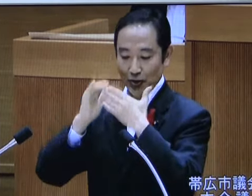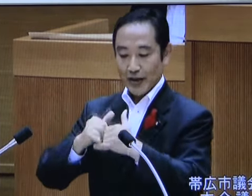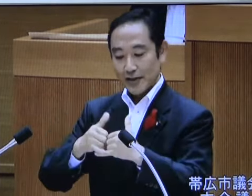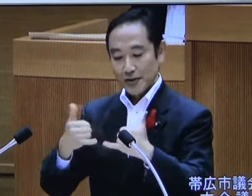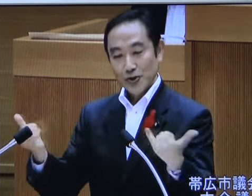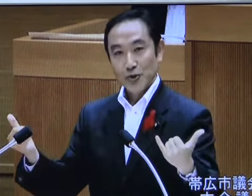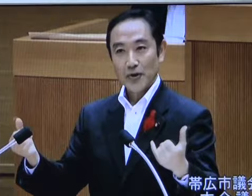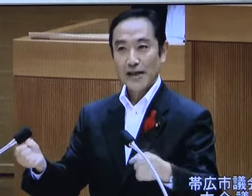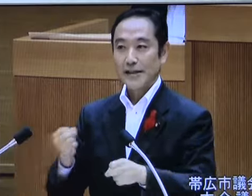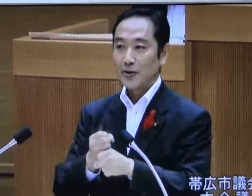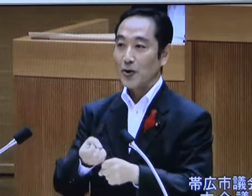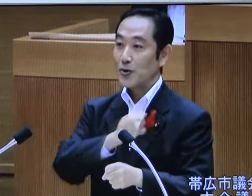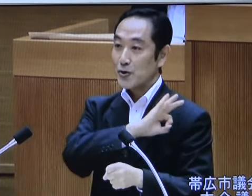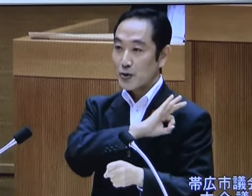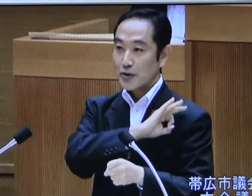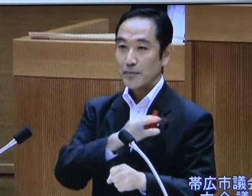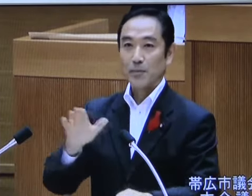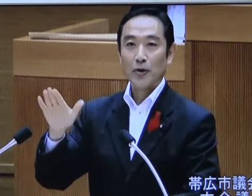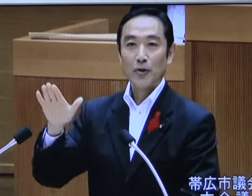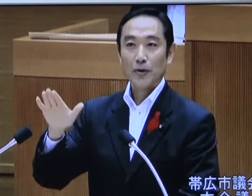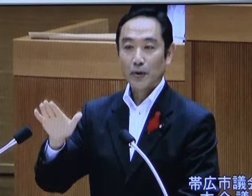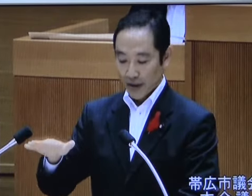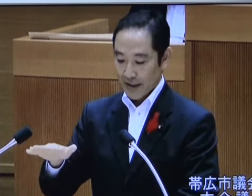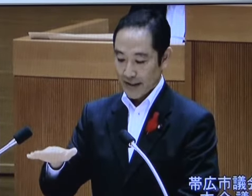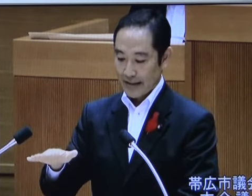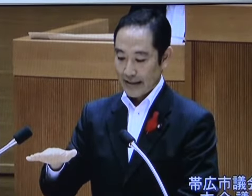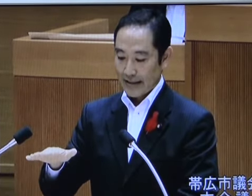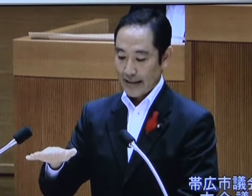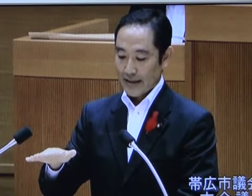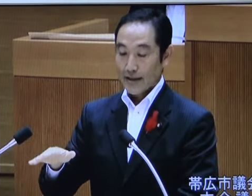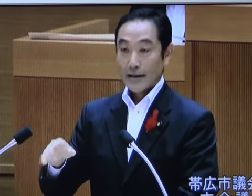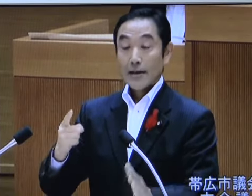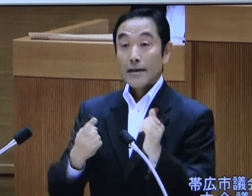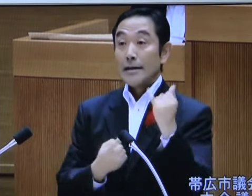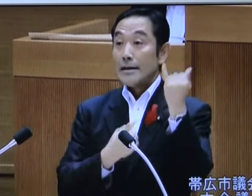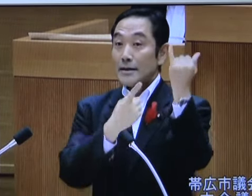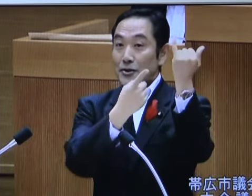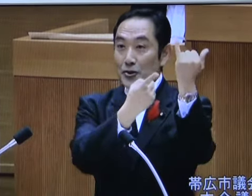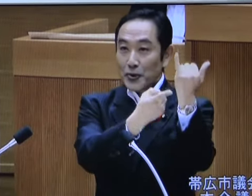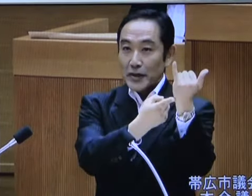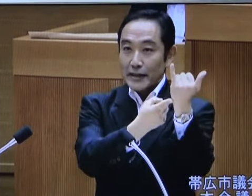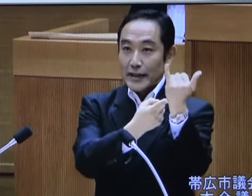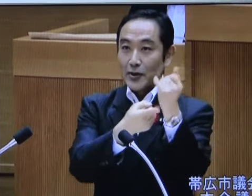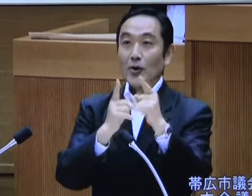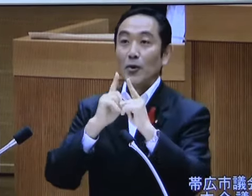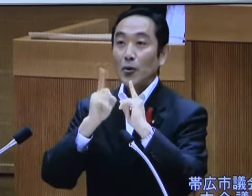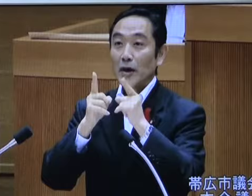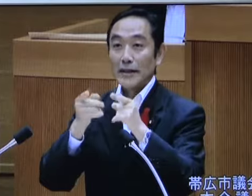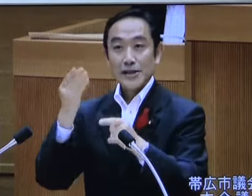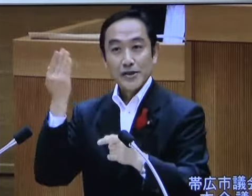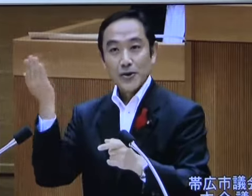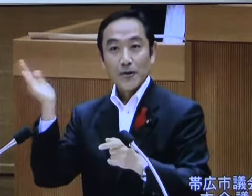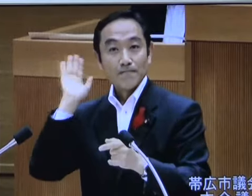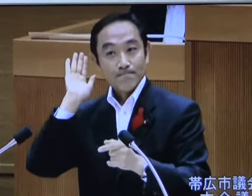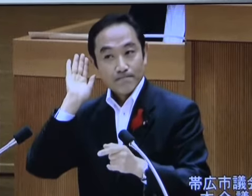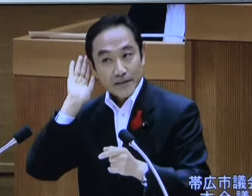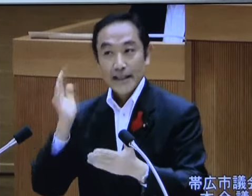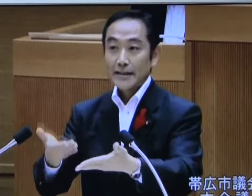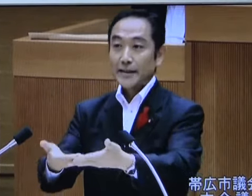覚障害者の職員もおります。その方のお話を聞かせ